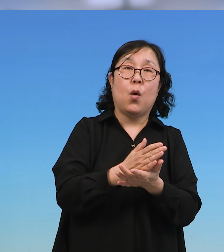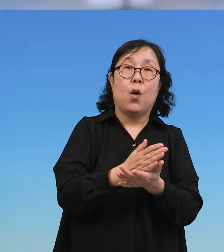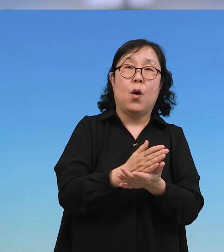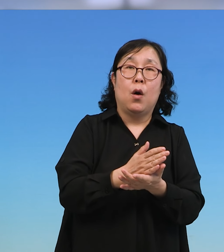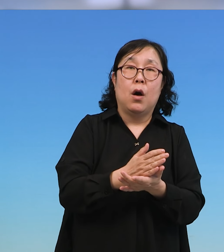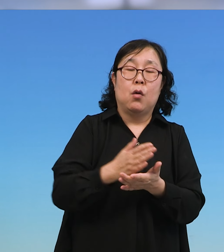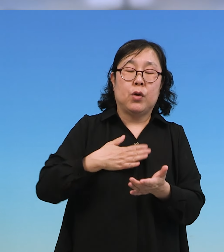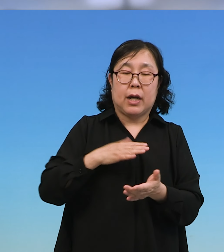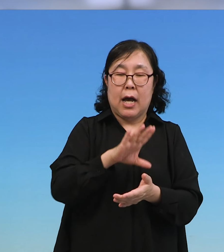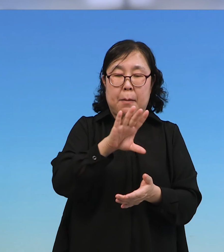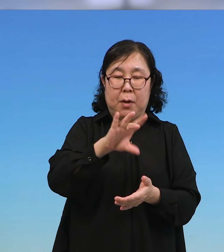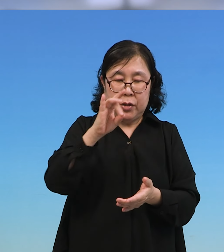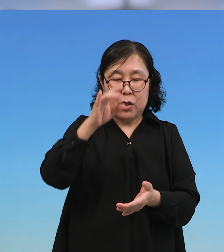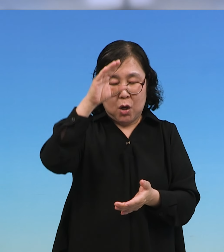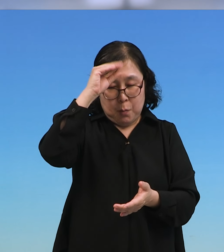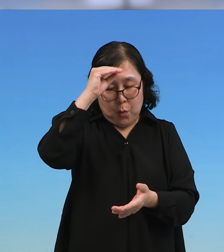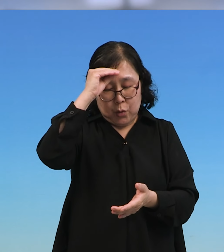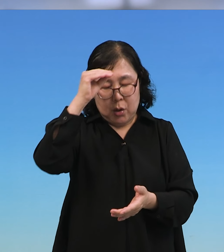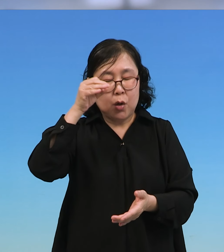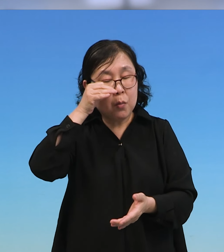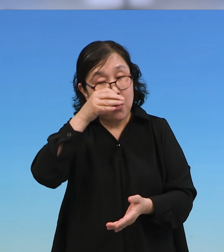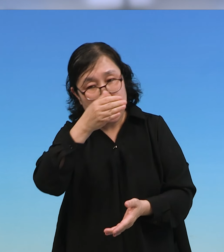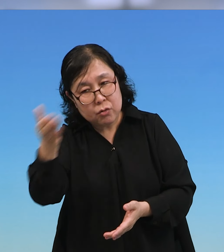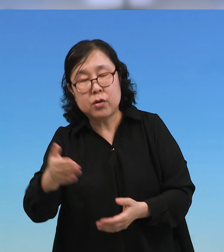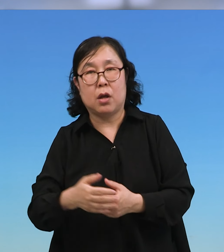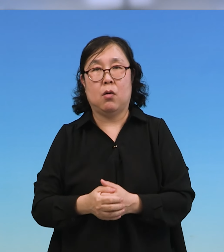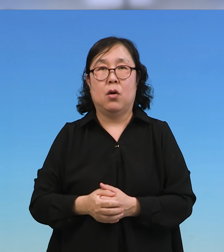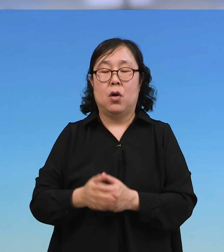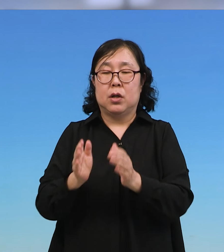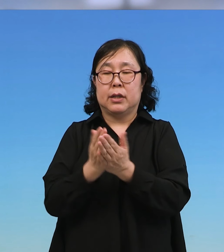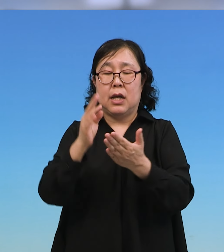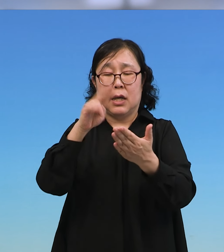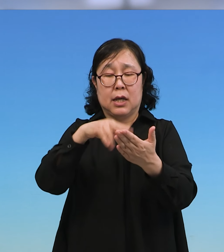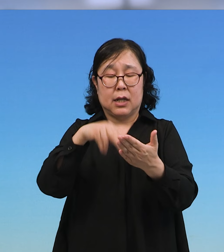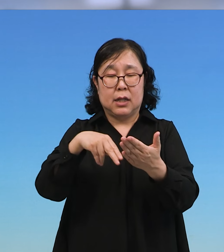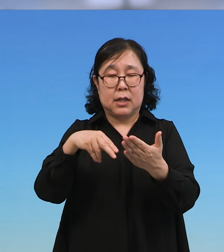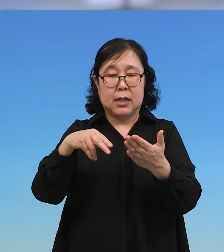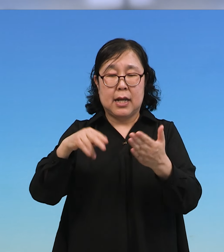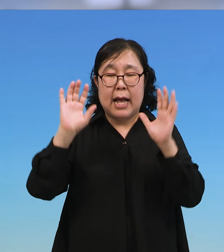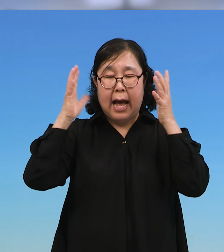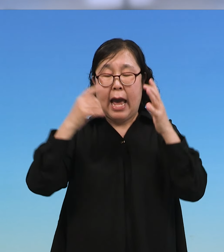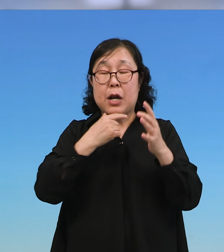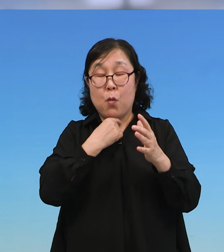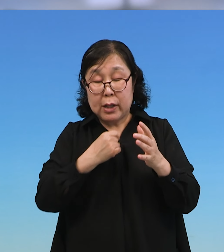키우고 싶으세요? 학교 마치고 오면 책 읽는 모습을 보여주는 거예요. 이게 솔선수범입니다.